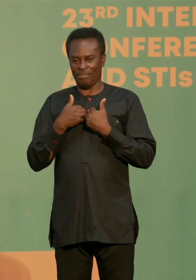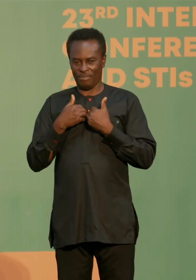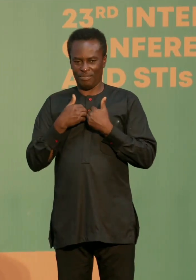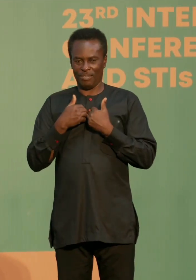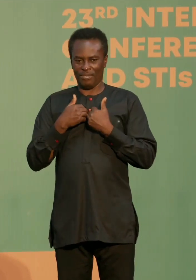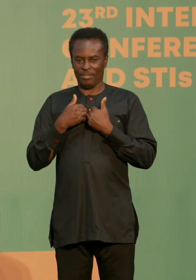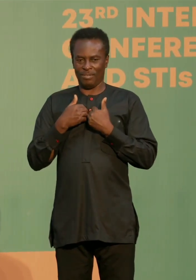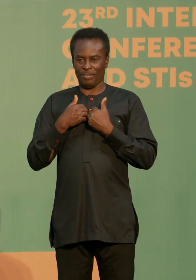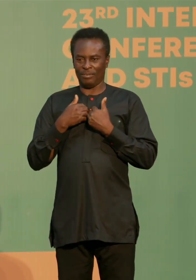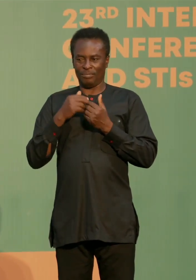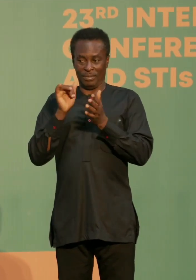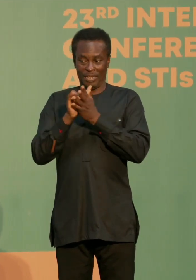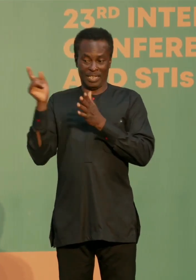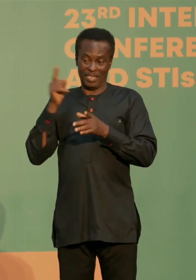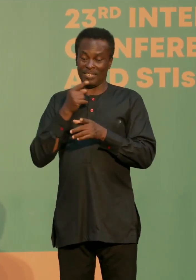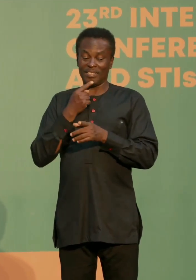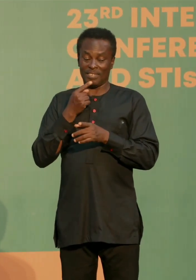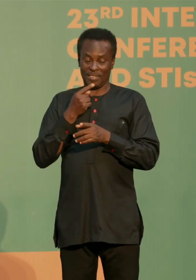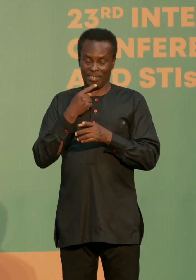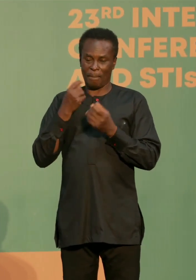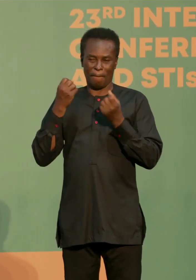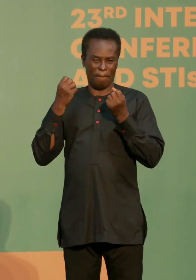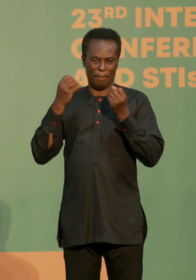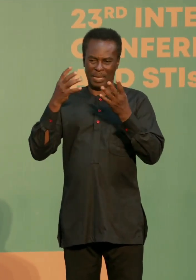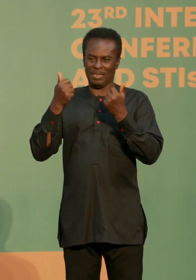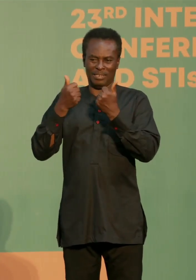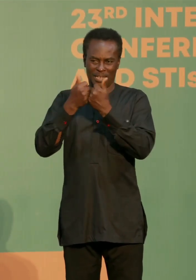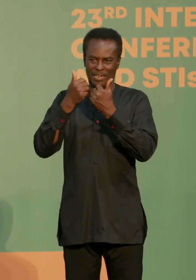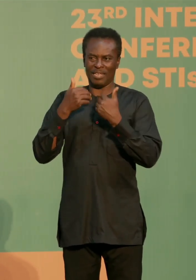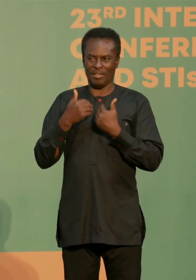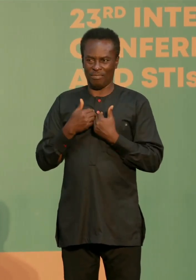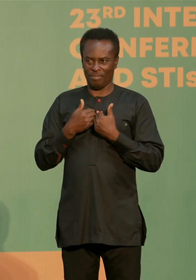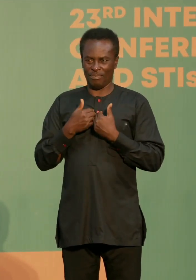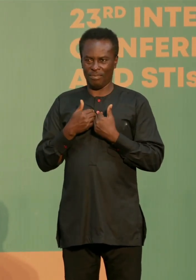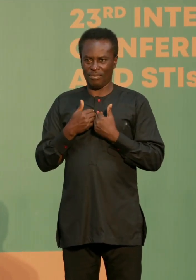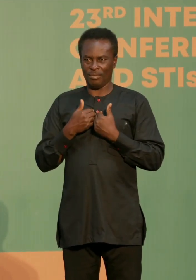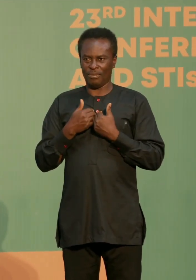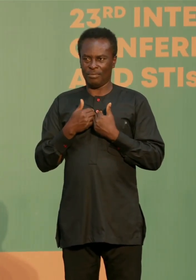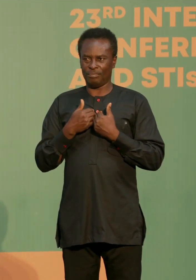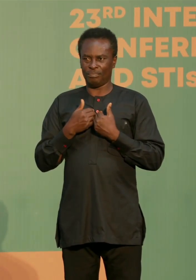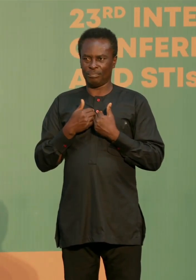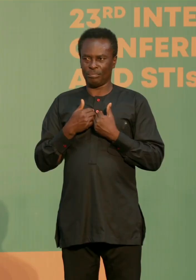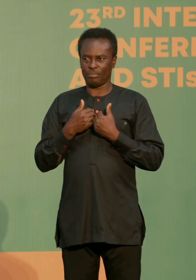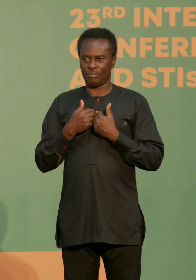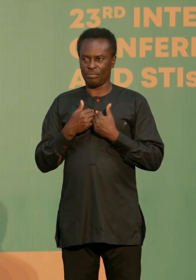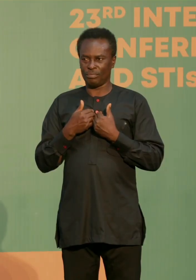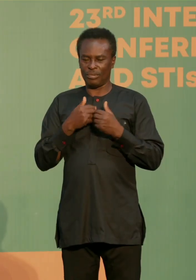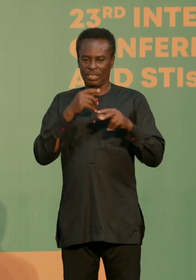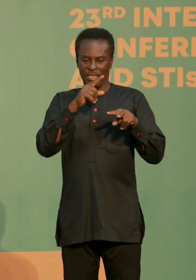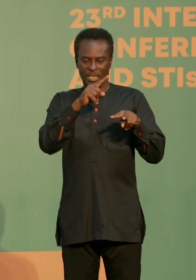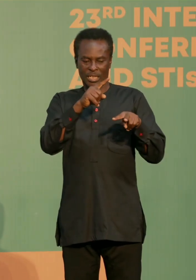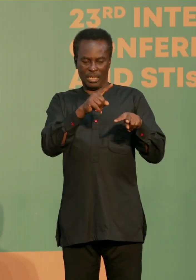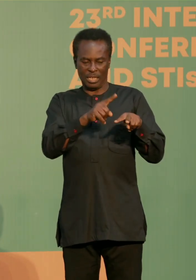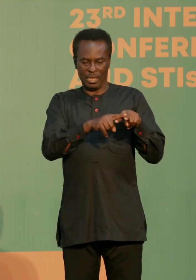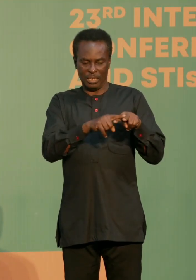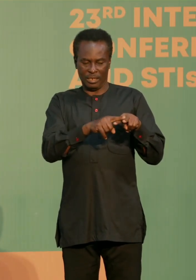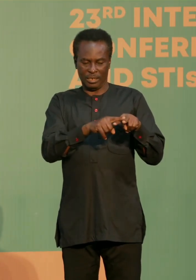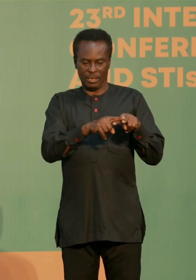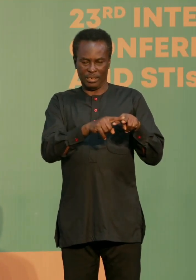have said, comorbidity between HPV